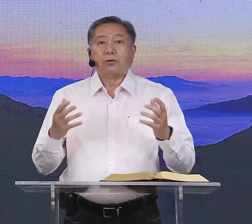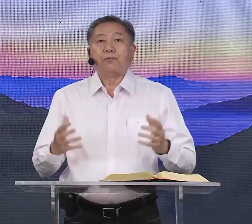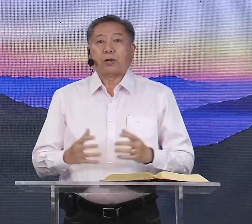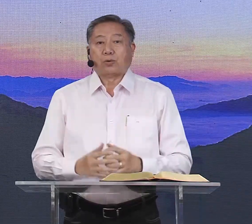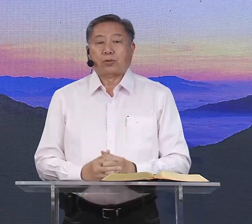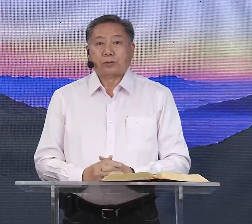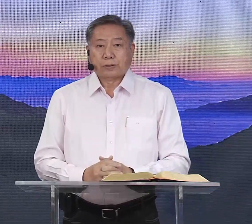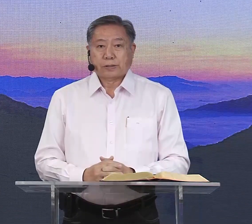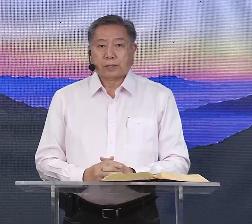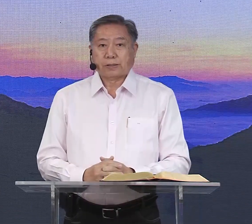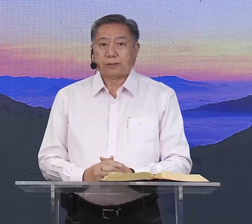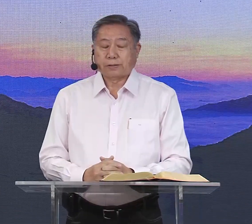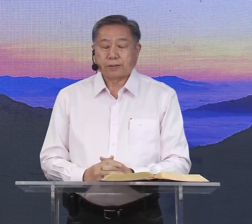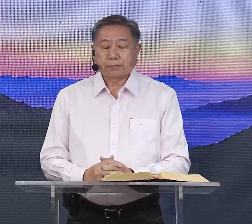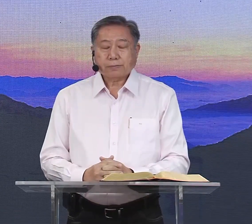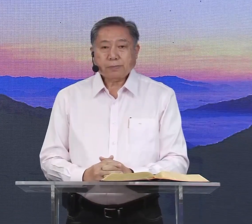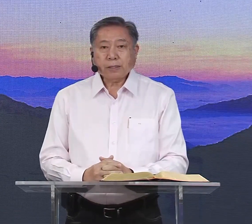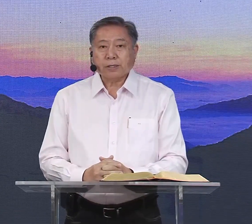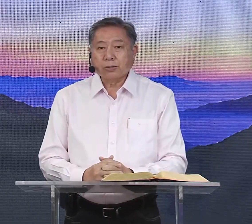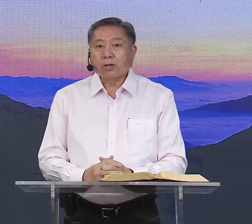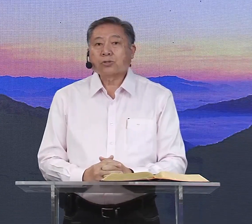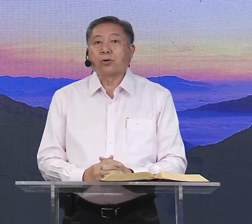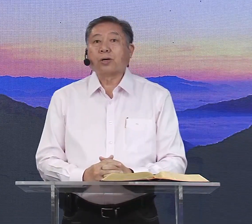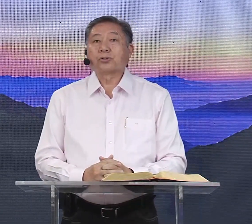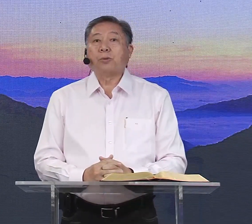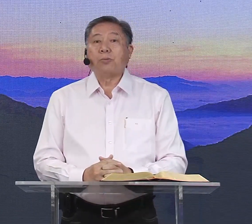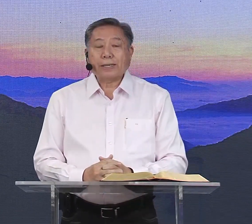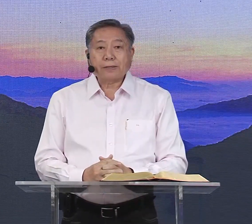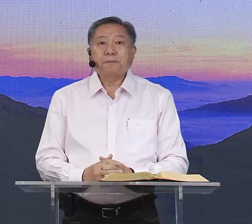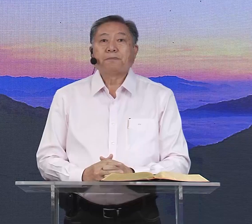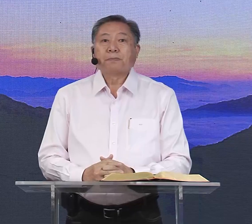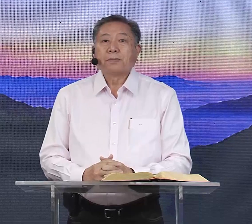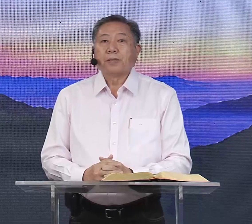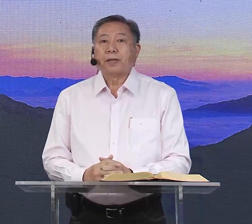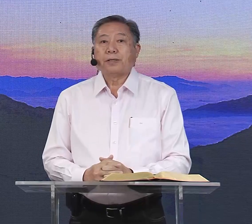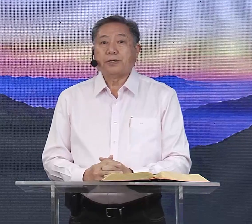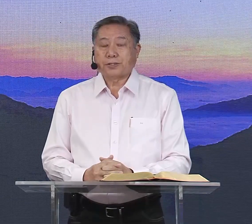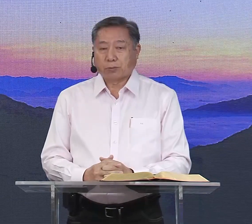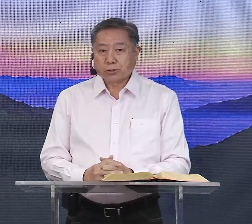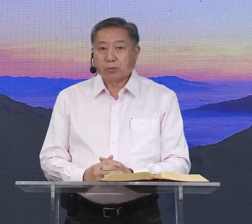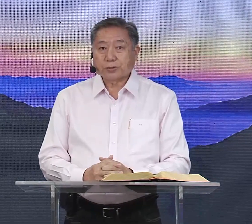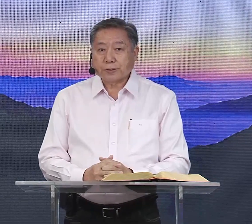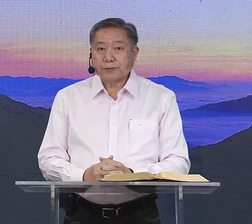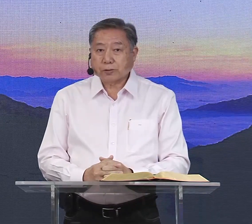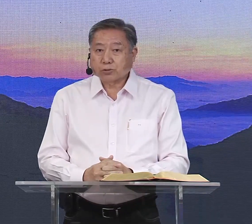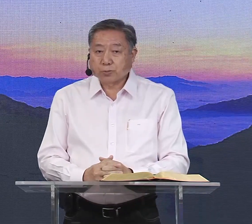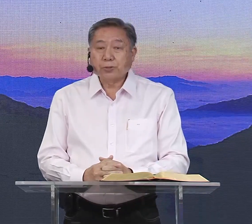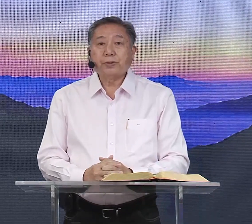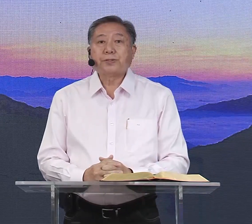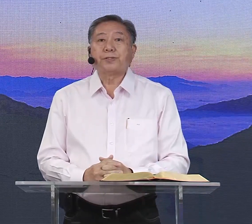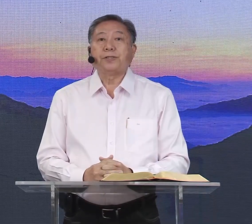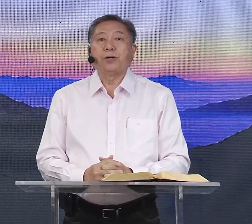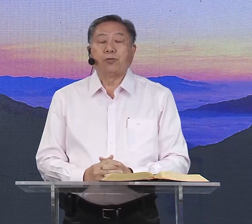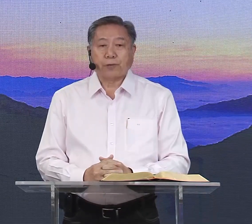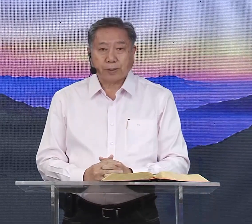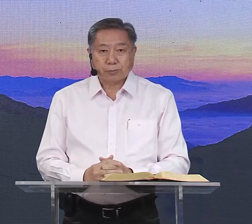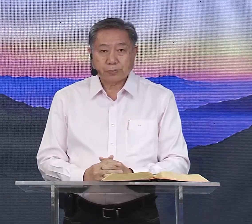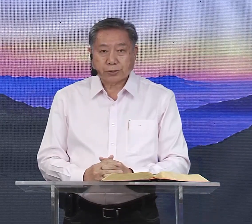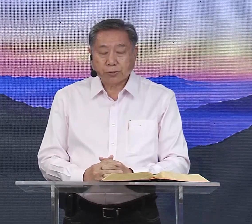alcançar um valor que nós colocamos como meta, né, inicialmente como 600 mil, e